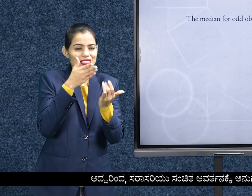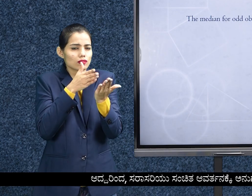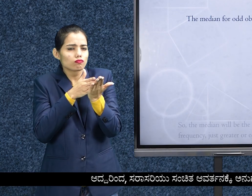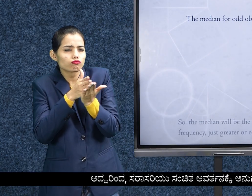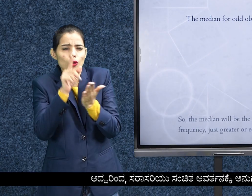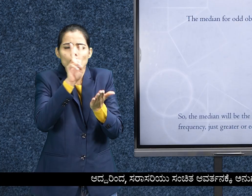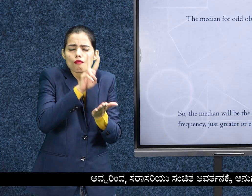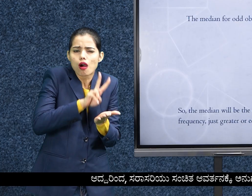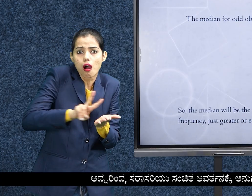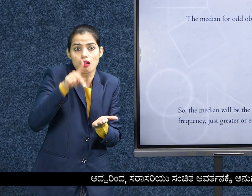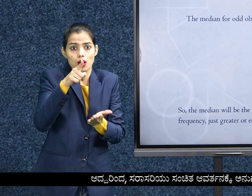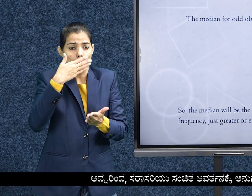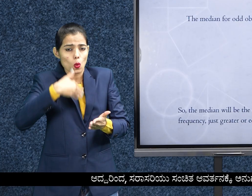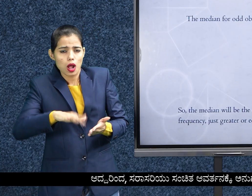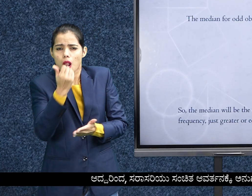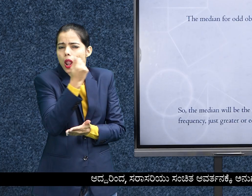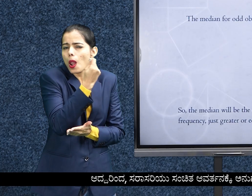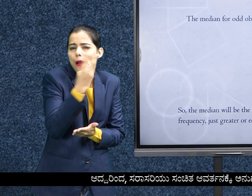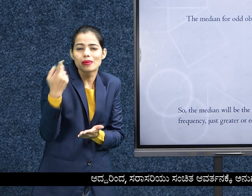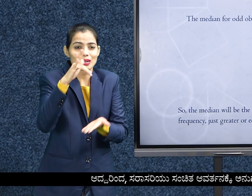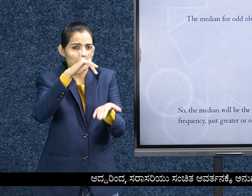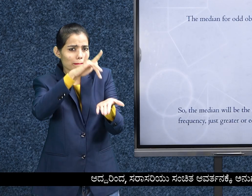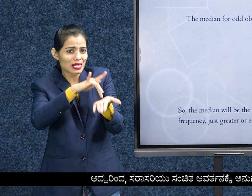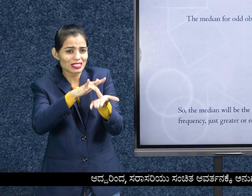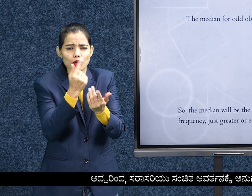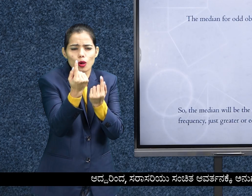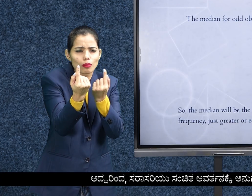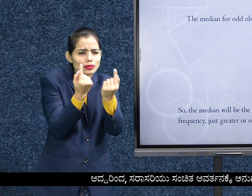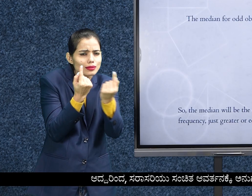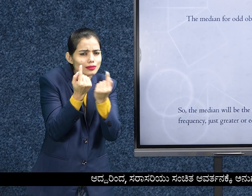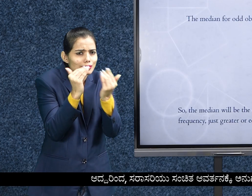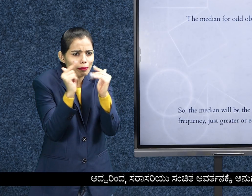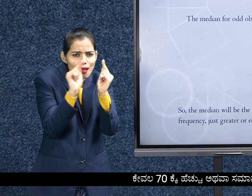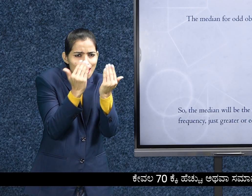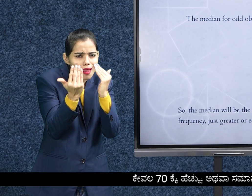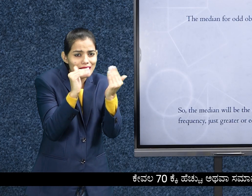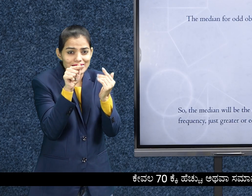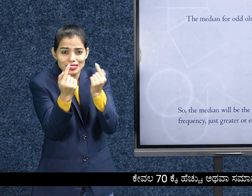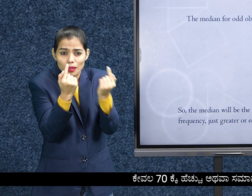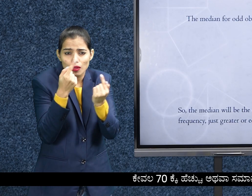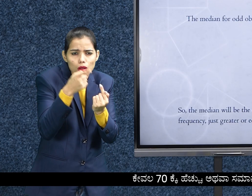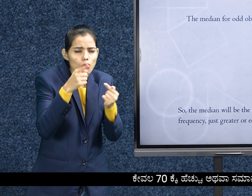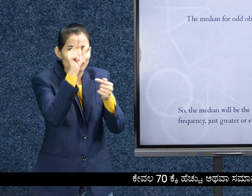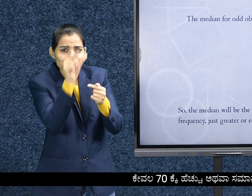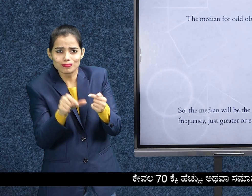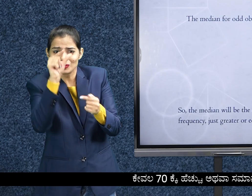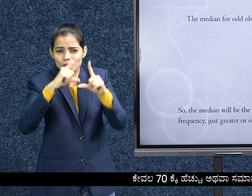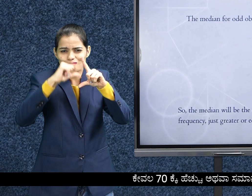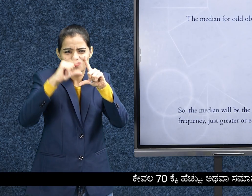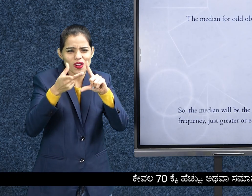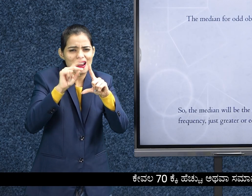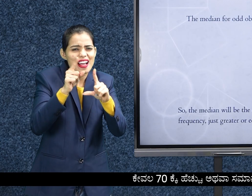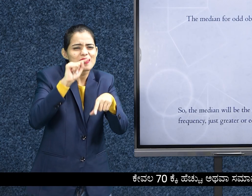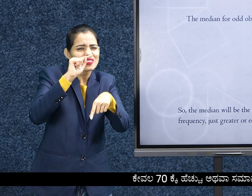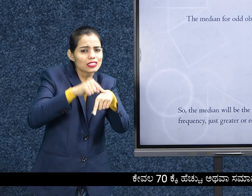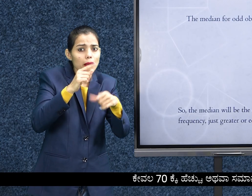ಆದ್ರಿಂದ ಸರಾಸರಿಯು ಸಂಚಿತ ಆವರ್ತನಕ್ಕೆ ಅನುಗುಣವಾದ ಶತಮಾನಗಳ ಸಂಖ್ಯೆಯಾಗಿದೆ. ಕೇವಲ 70ಕ್ಕೆ ಹೆಚ್ಚು ಅಥವಾ ಸಮನಾಗಿರುತ್ತೆ,